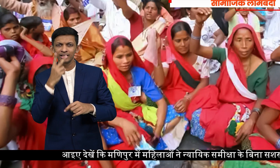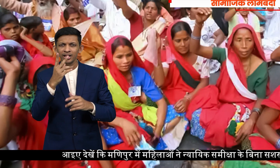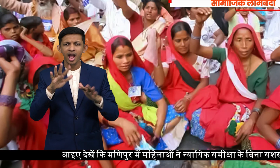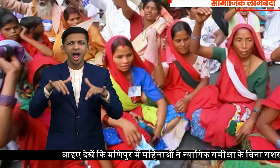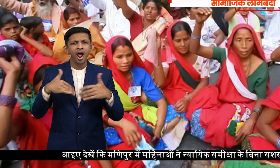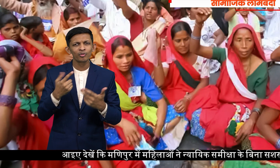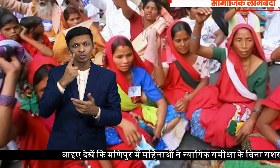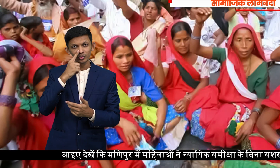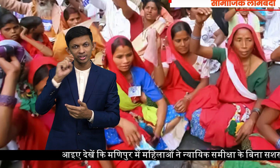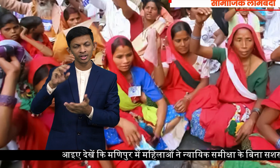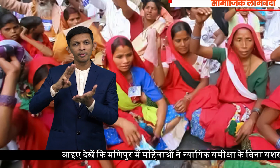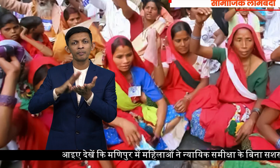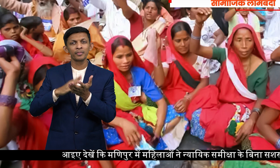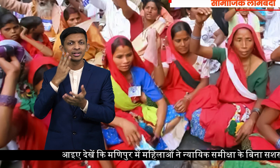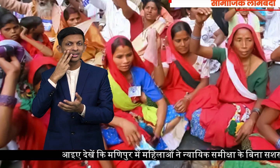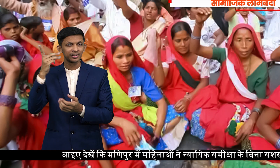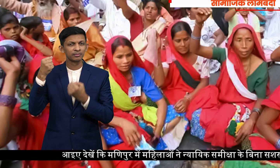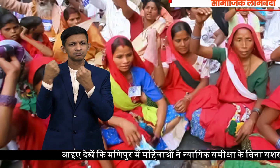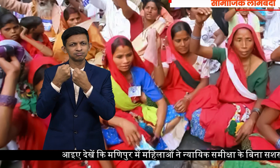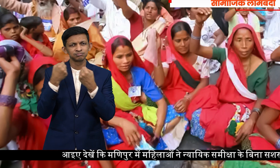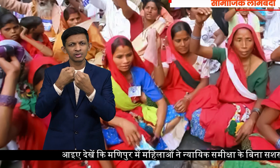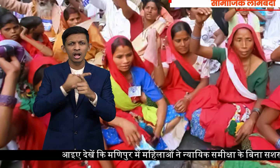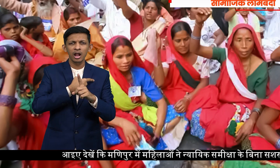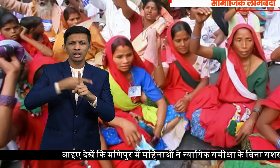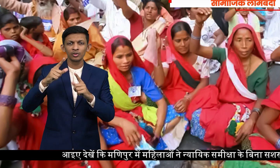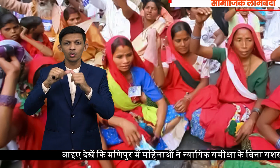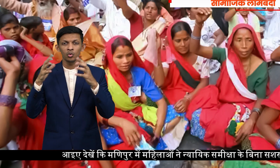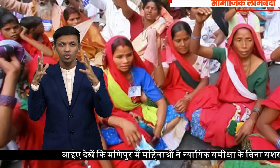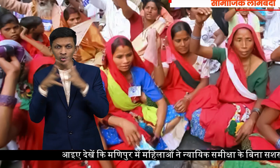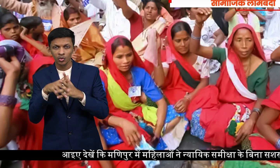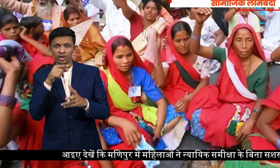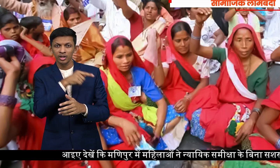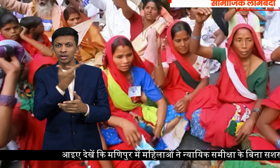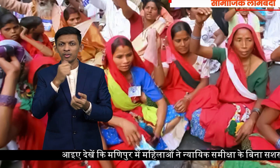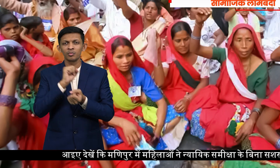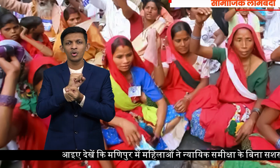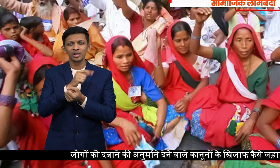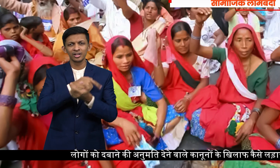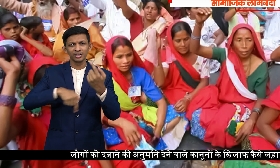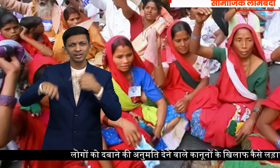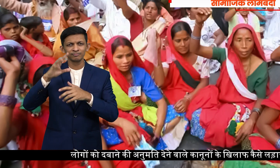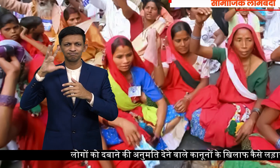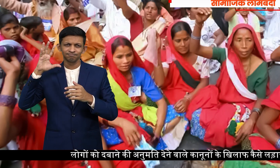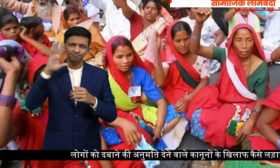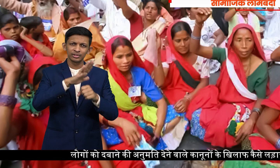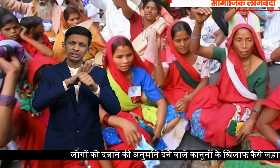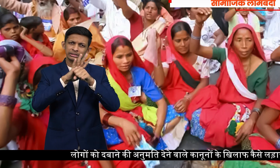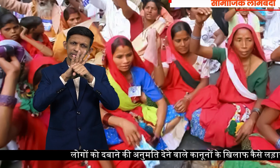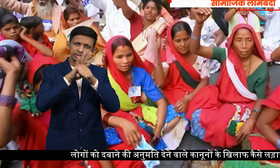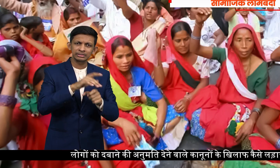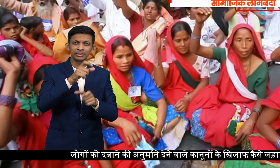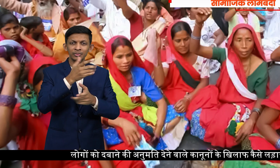लामबंदी। आइए देखें कि मणिपुर में महिलाओं ने न्यायिक समीक्षा के बिना सशस्त्र बलों को लोगों को दबाने